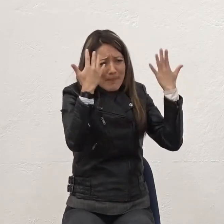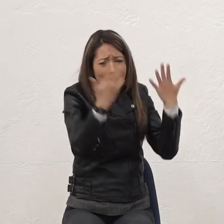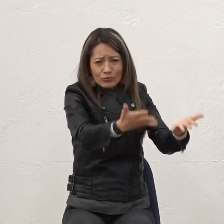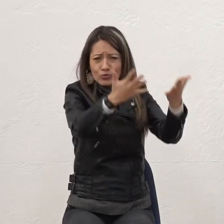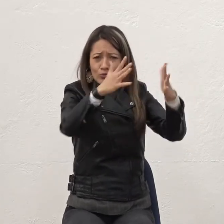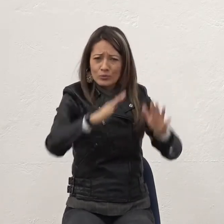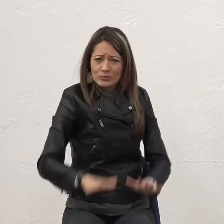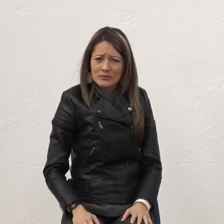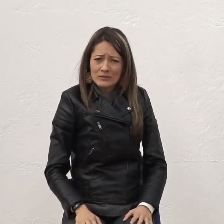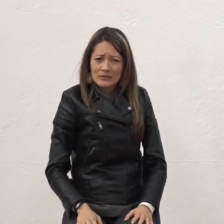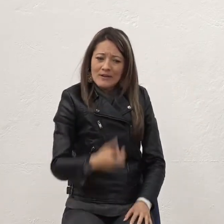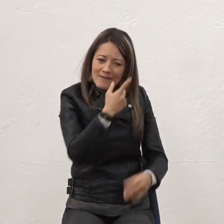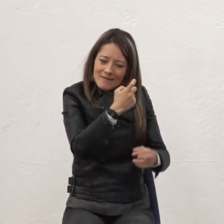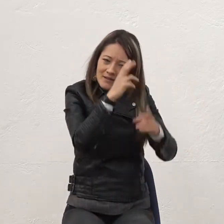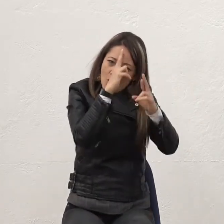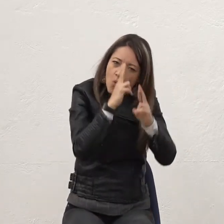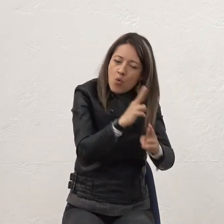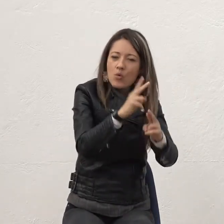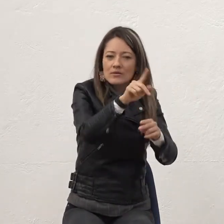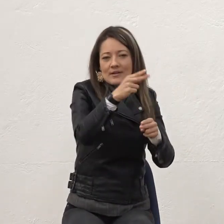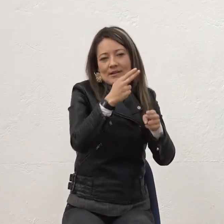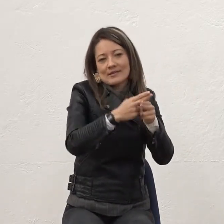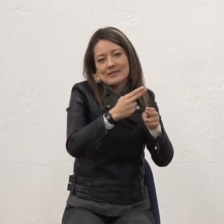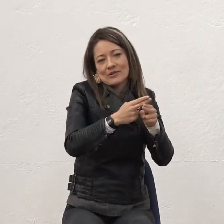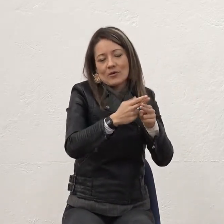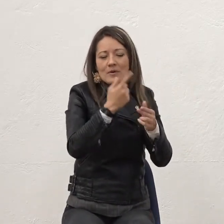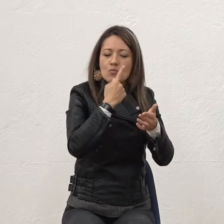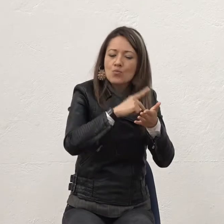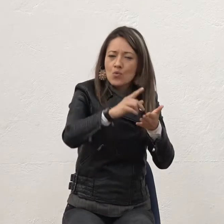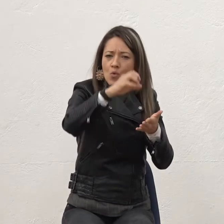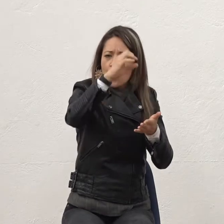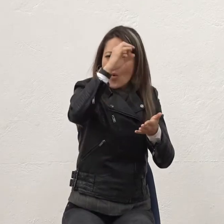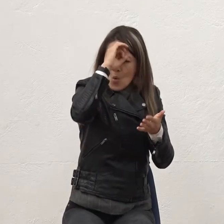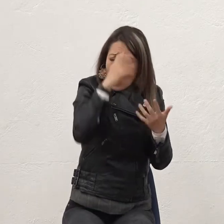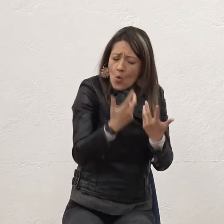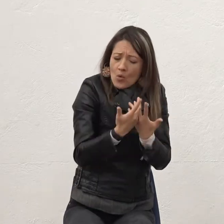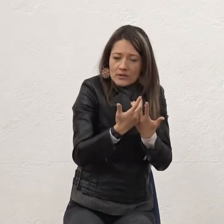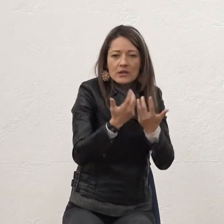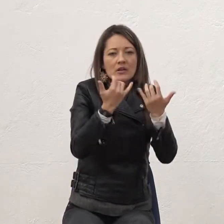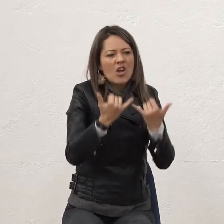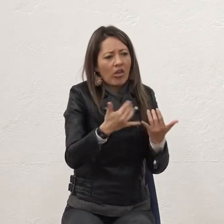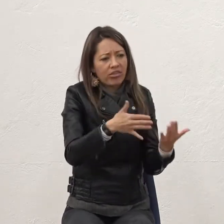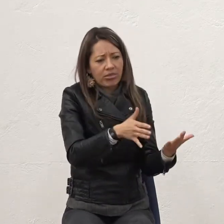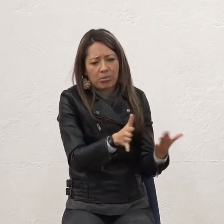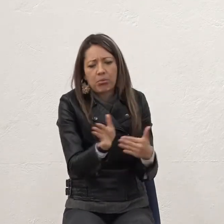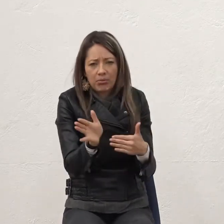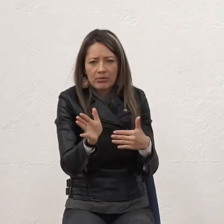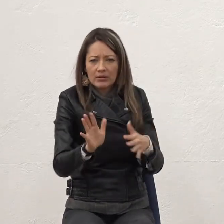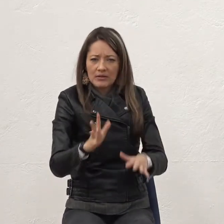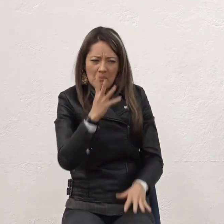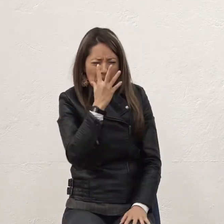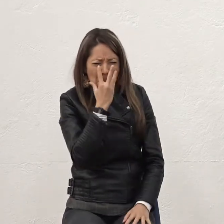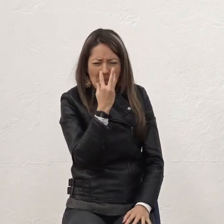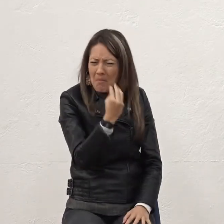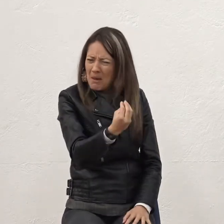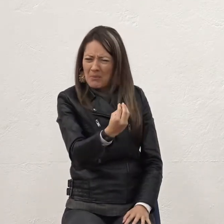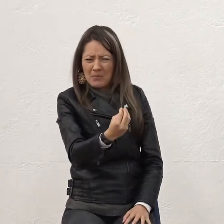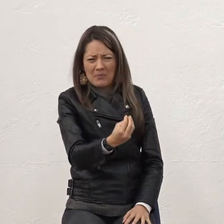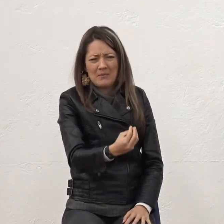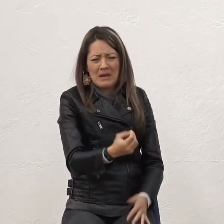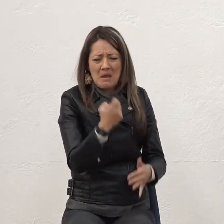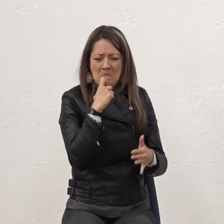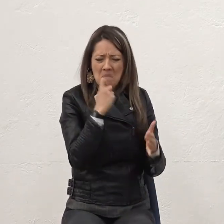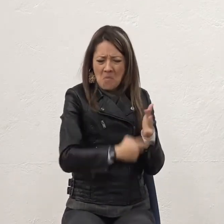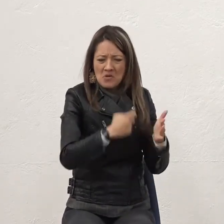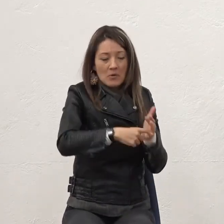¿Cómo no fue a honrar ese nombre tan bonito de puro inocente? Y hoy verlo era un corrupto, malvado, el